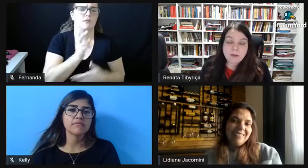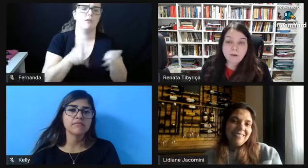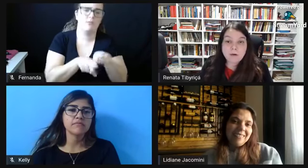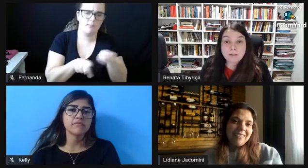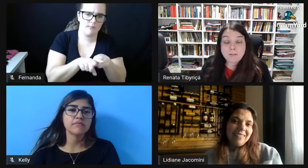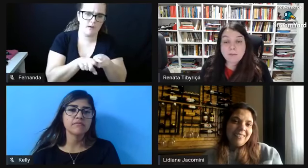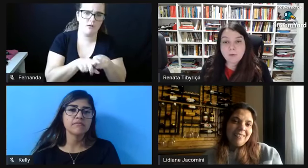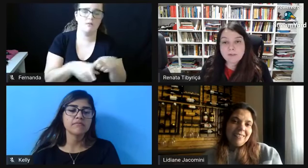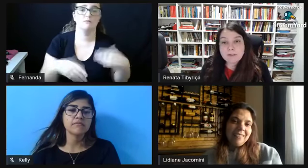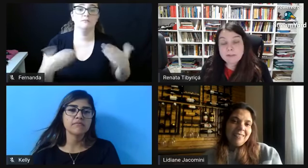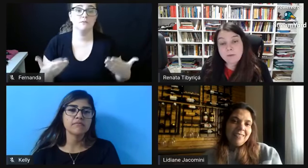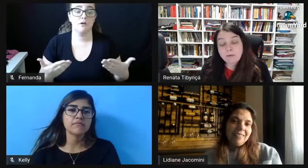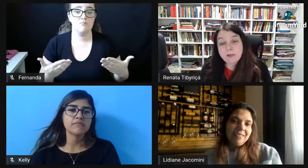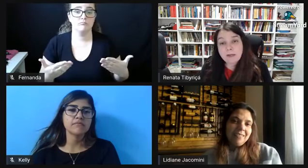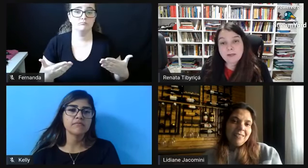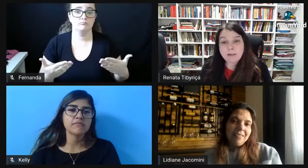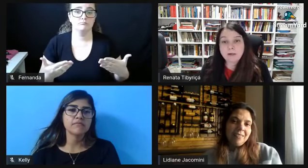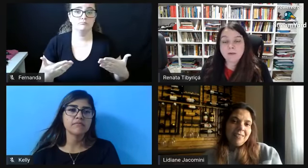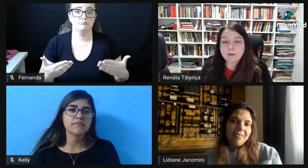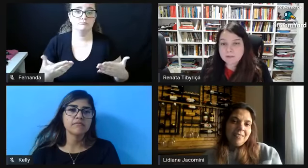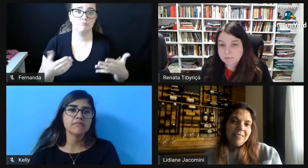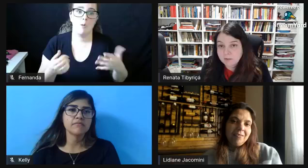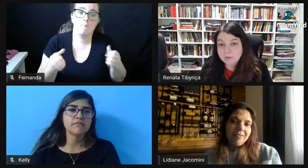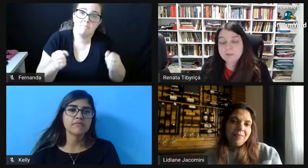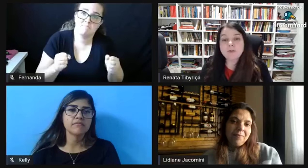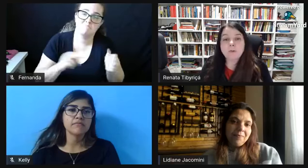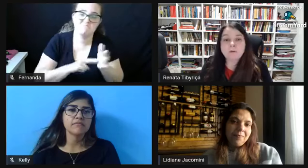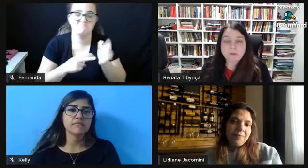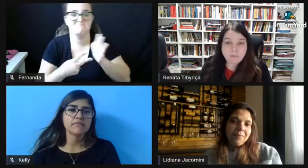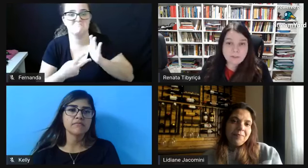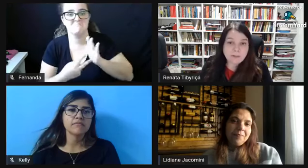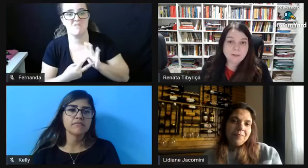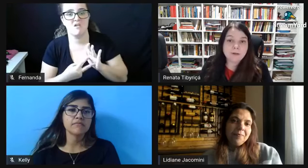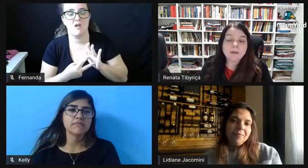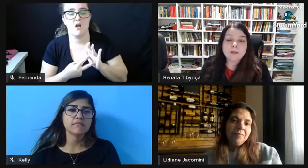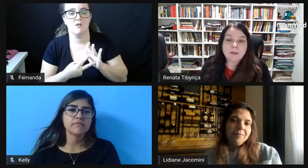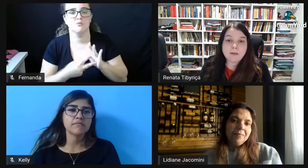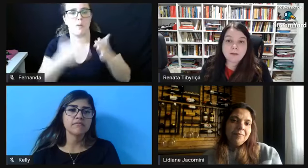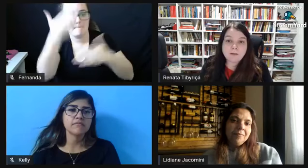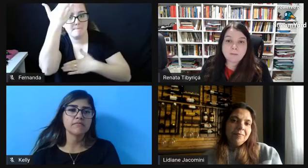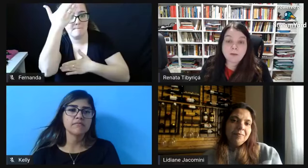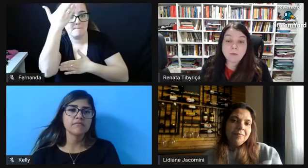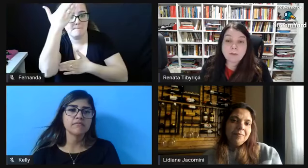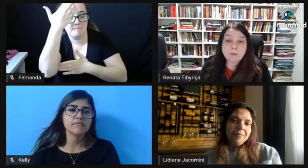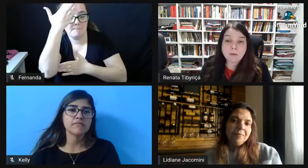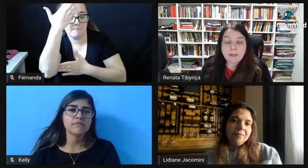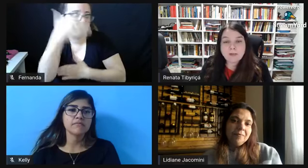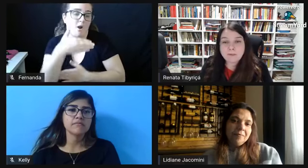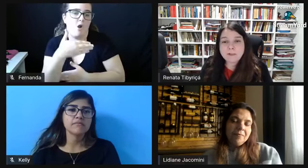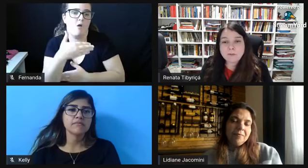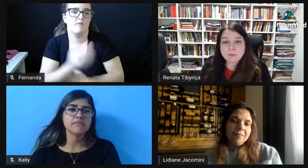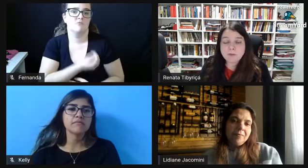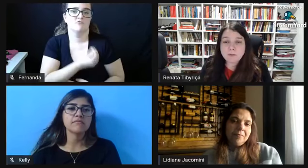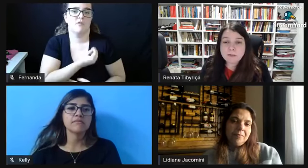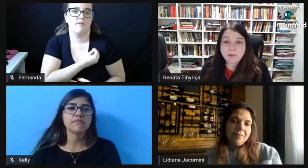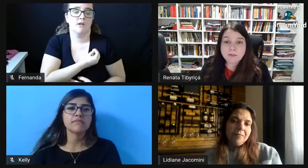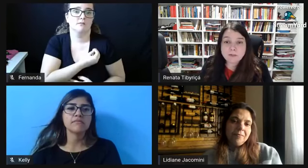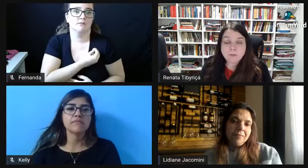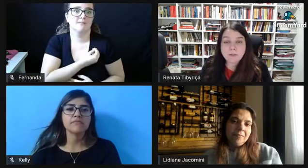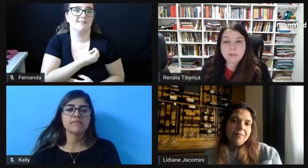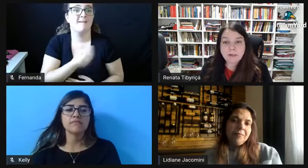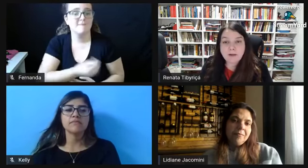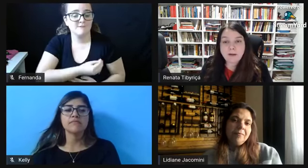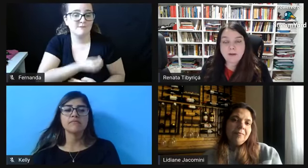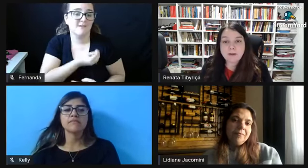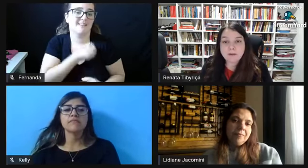Então, agora também pode se simplificar, né? Mesmo questão de prova de vida, para poder tornar a vida das pessoas mais